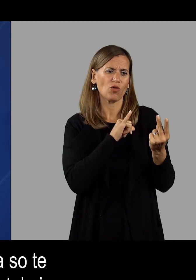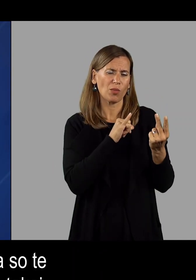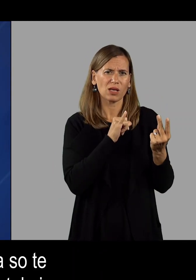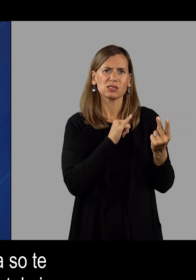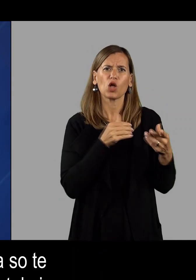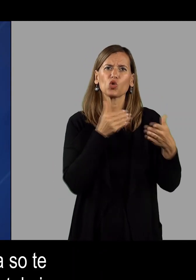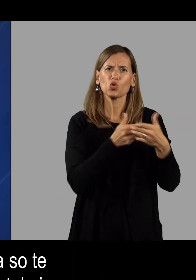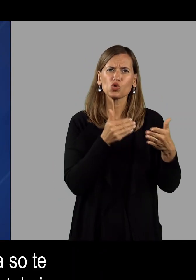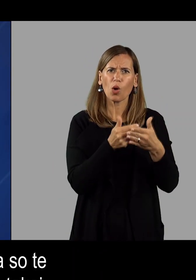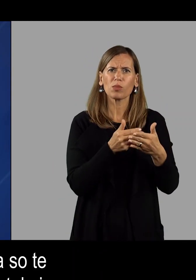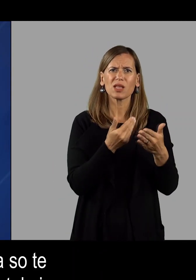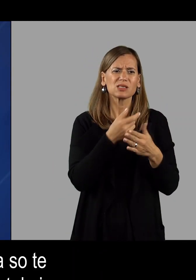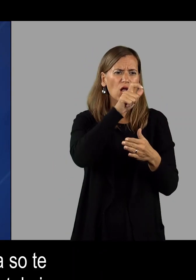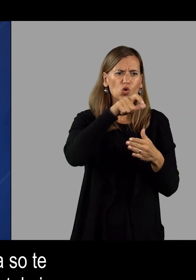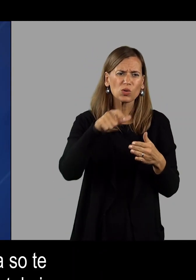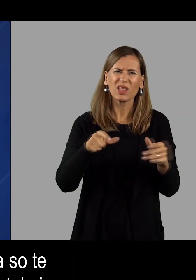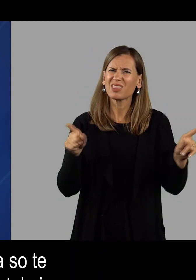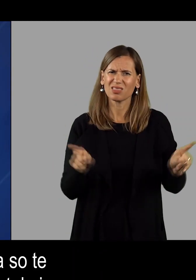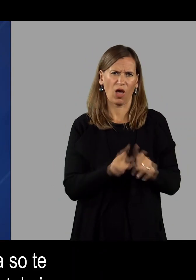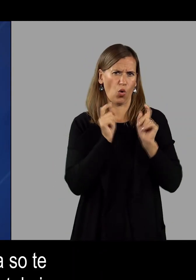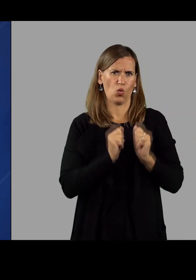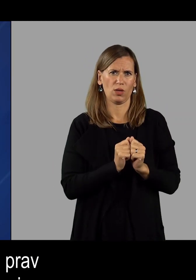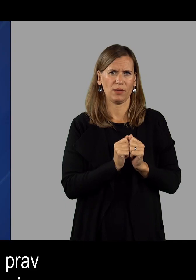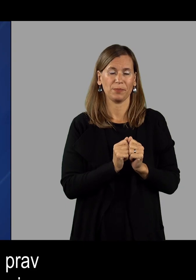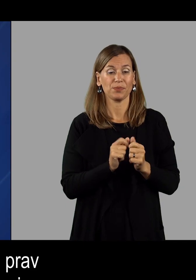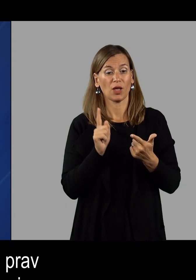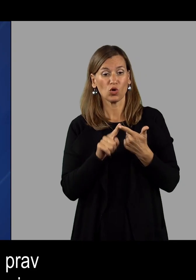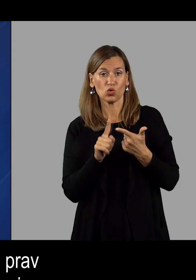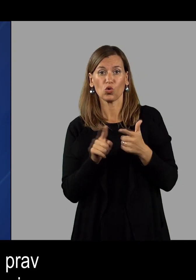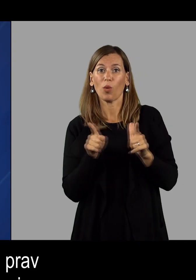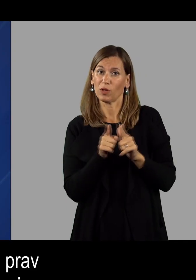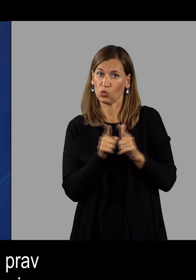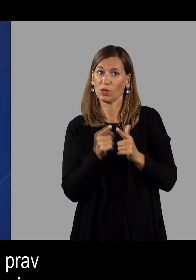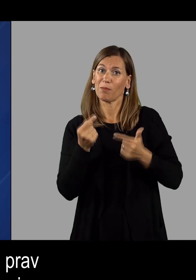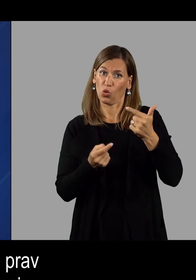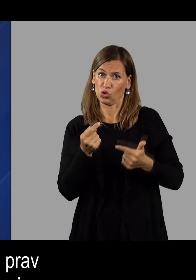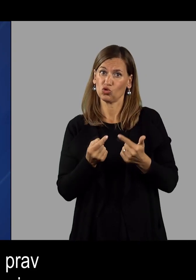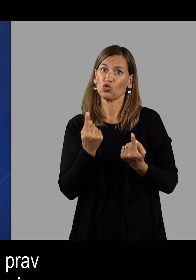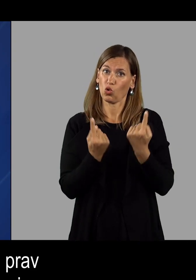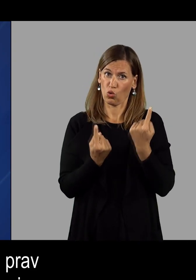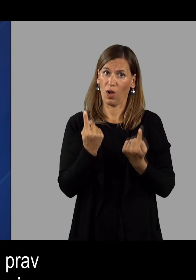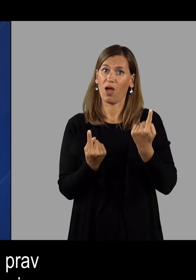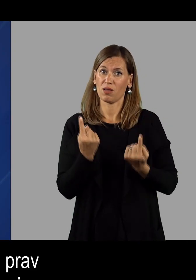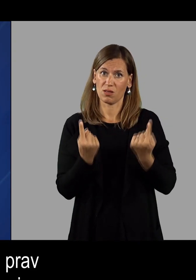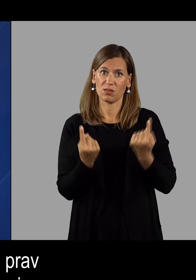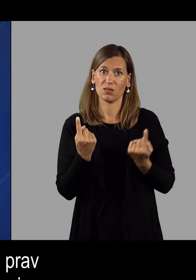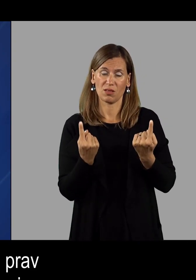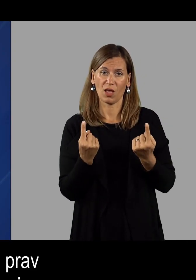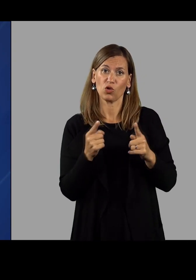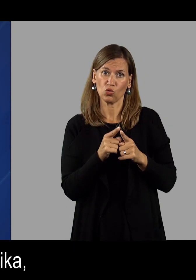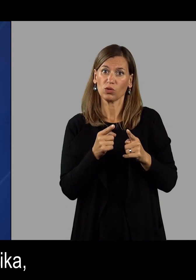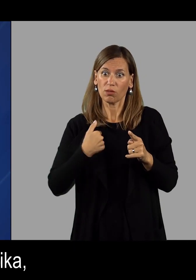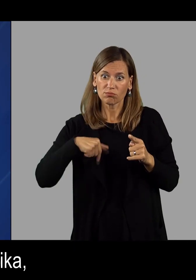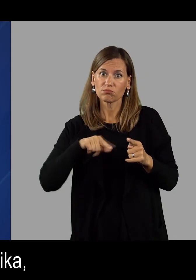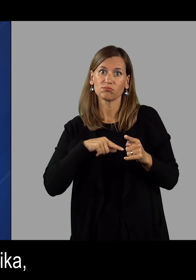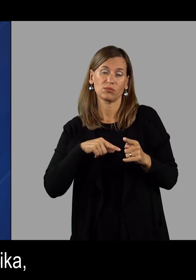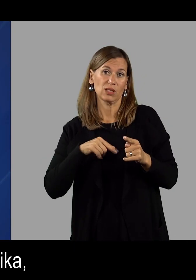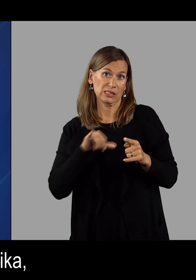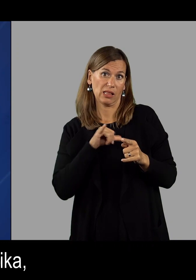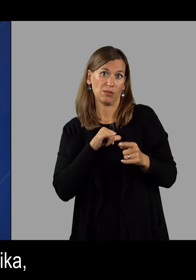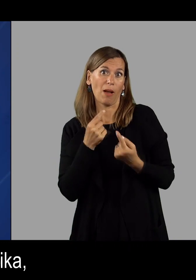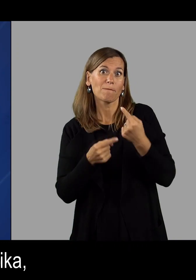informacije dostopne ljudem takoj. Eden od drugih razlogov je prav gotovo tudi politično dogajanje, kajti tudi